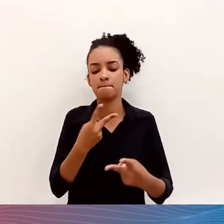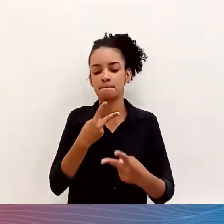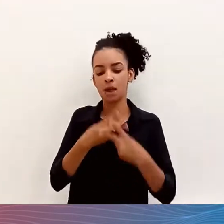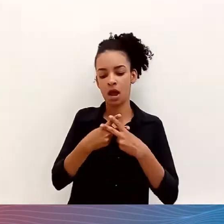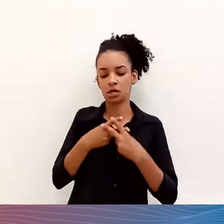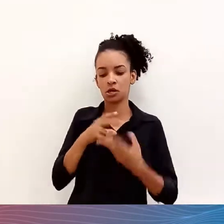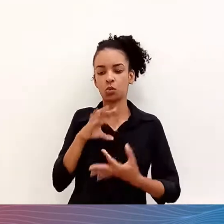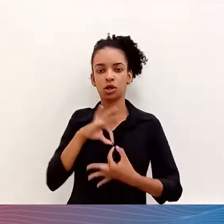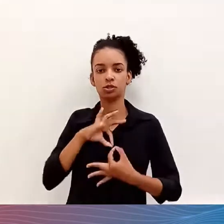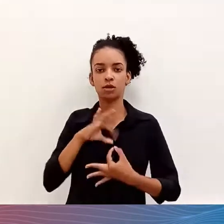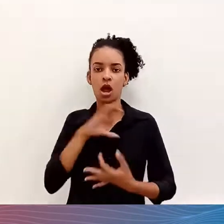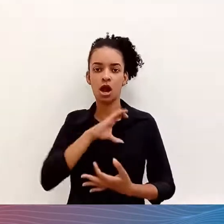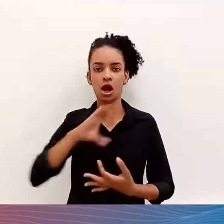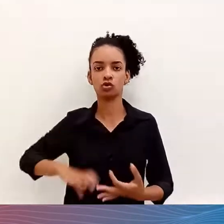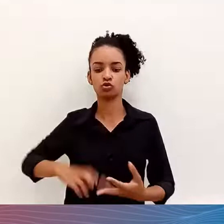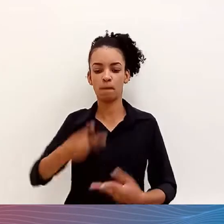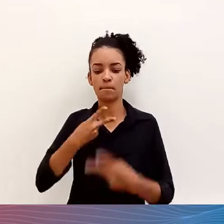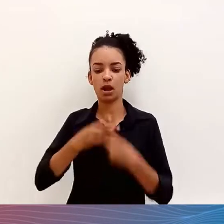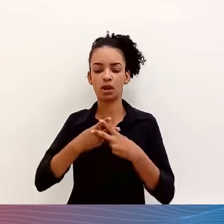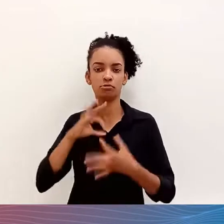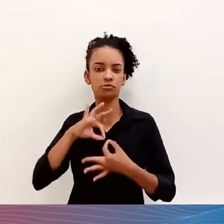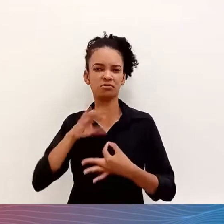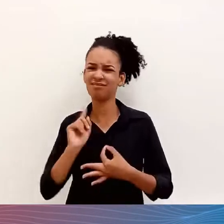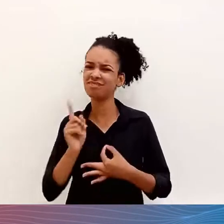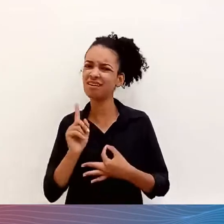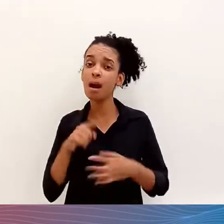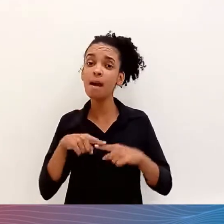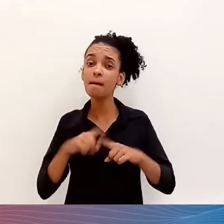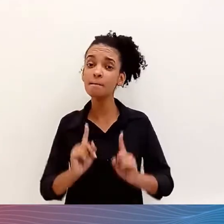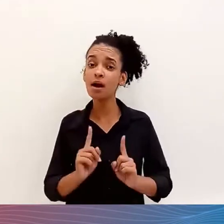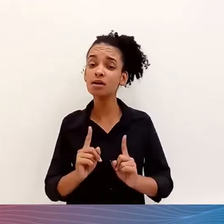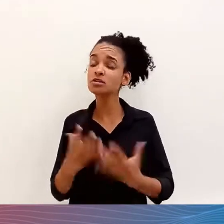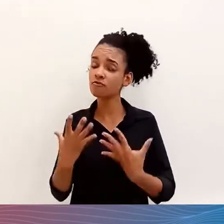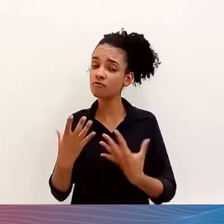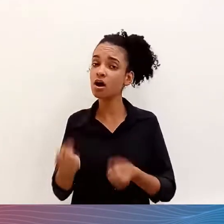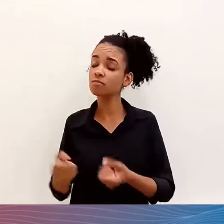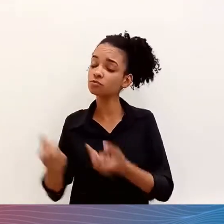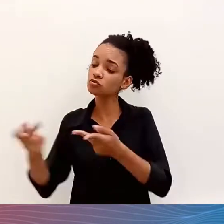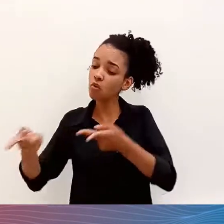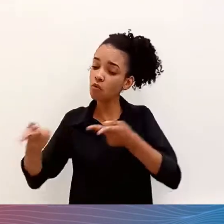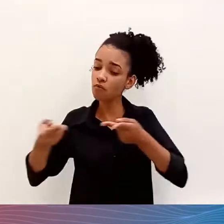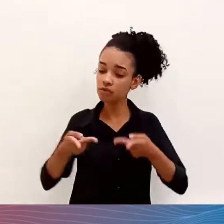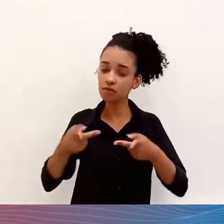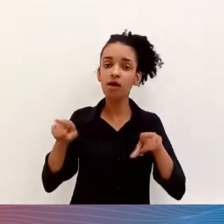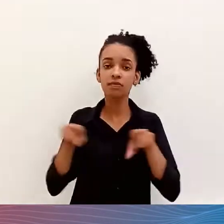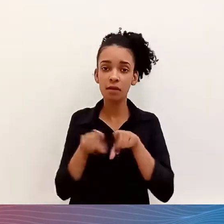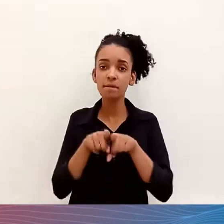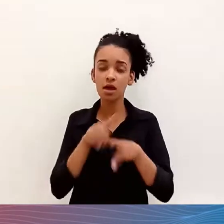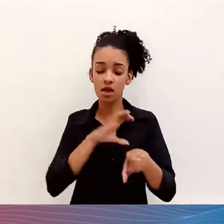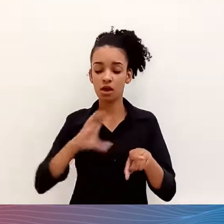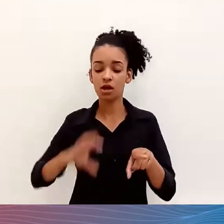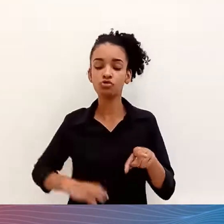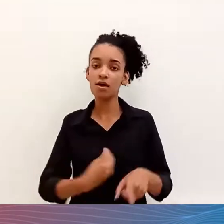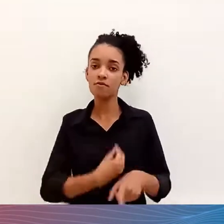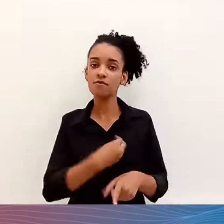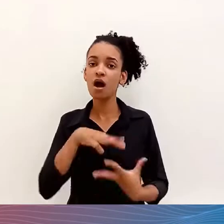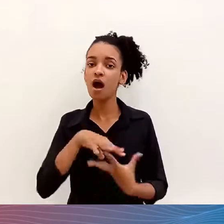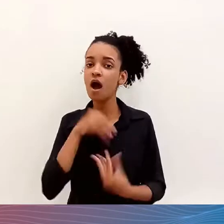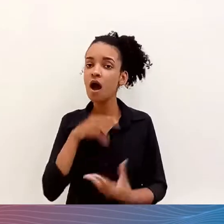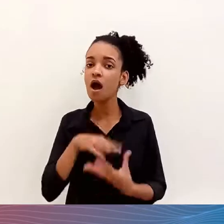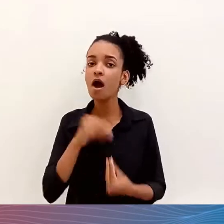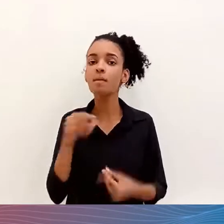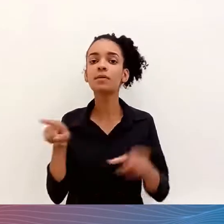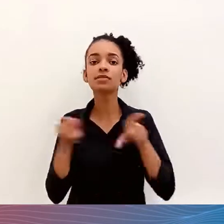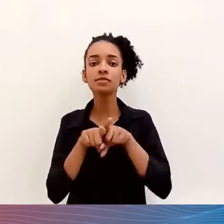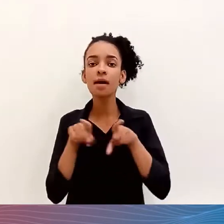Vamos convidá-lo a viver na nossa alma. Vamos convidá-lo a entrar e ser